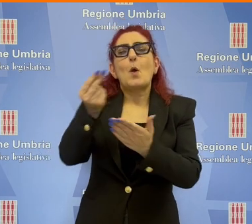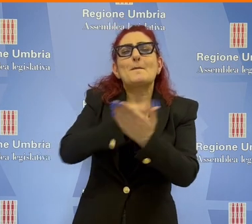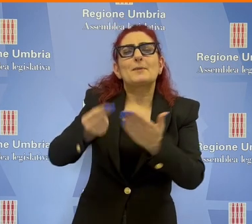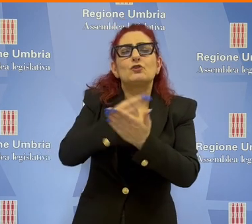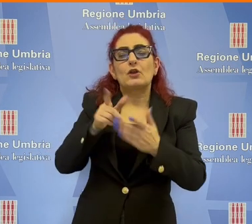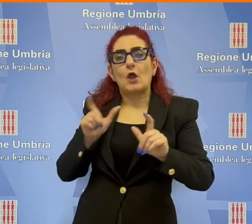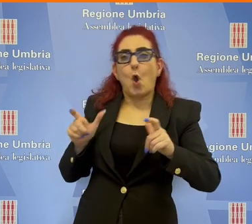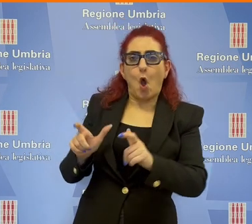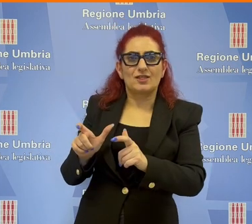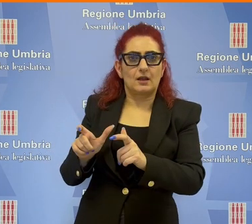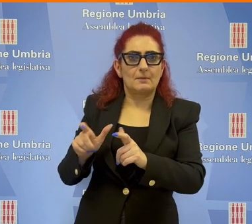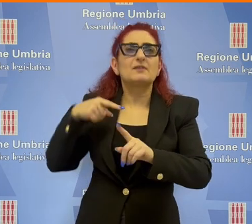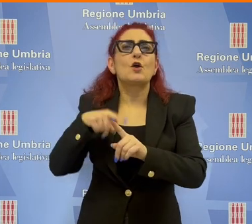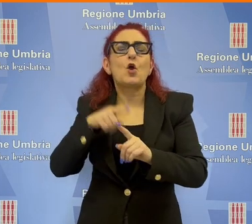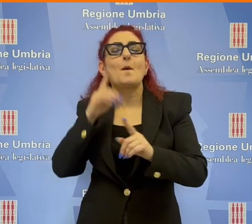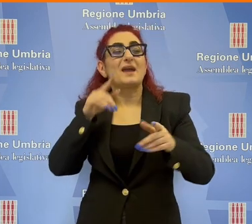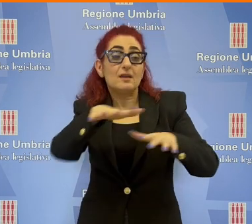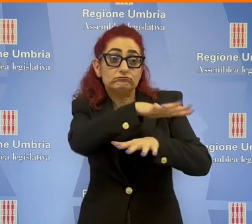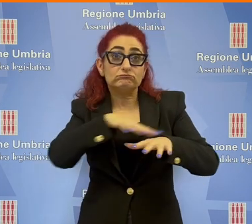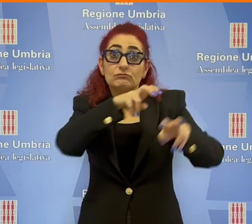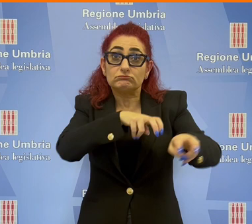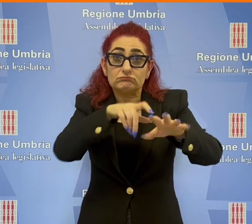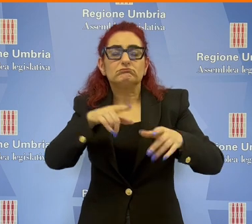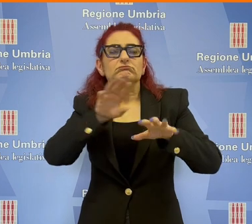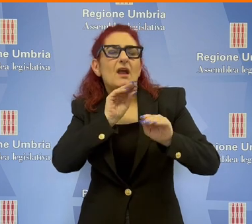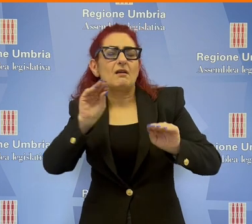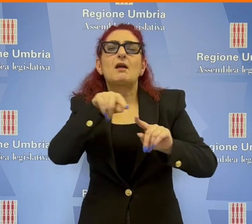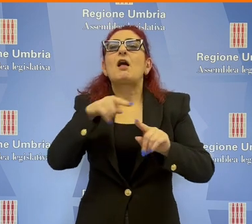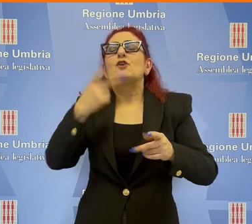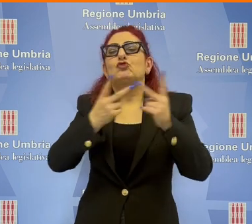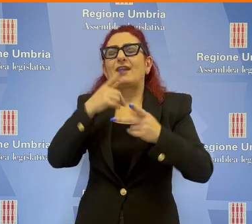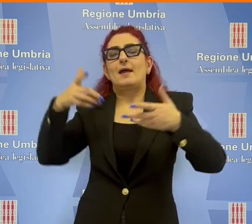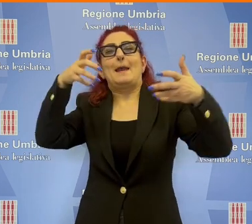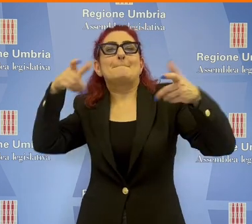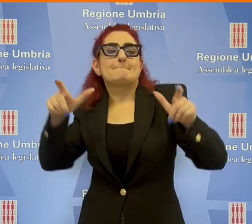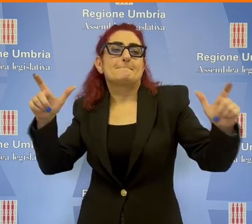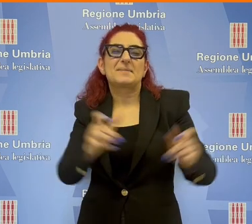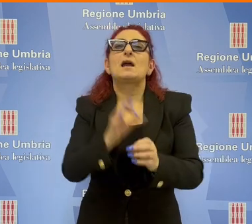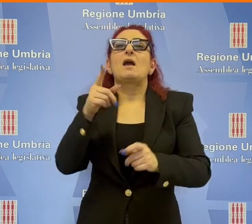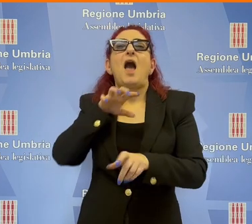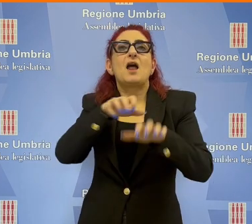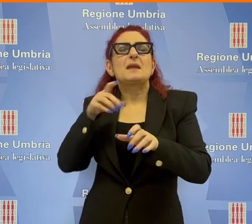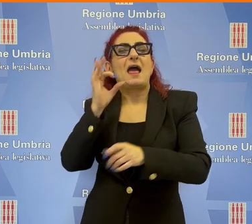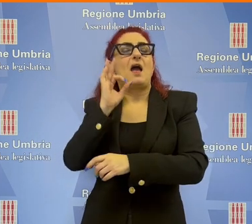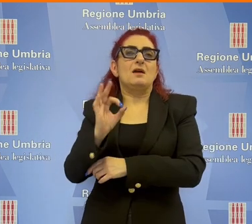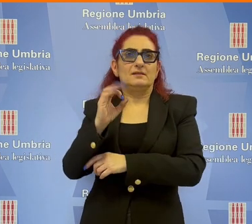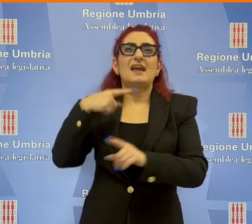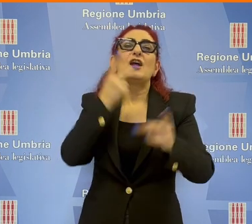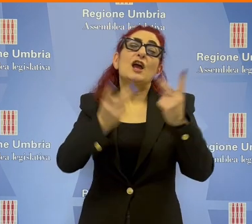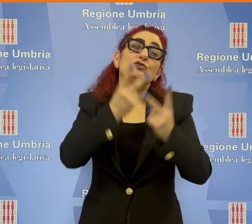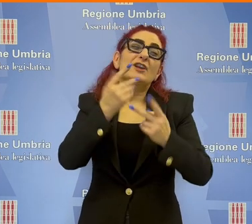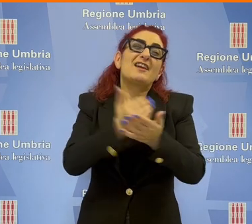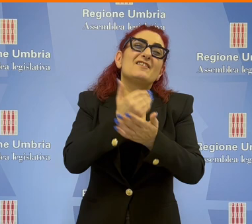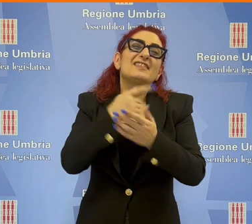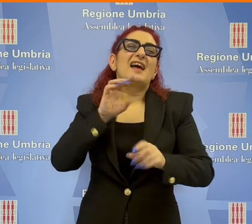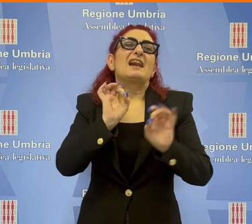raggiungere l'obiettivo zero nelle aree non vocate, così da centrare gli obiettivi posti dal commissario alla peste suina. Avviare una procedura